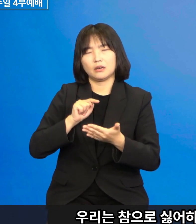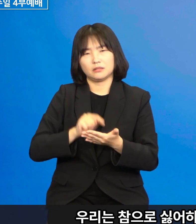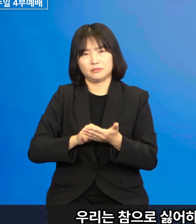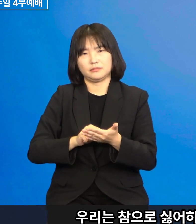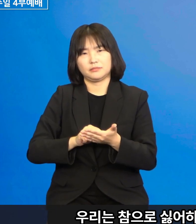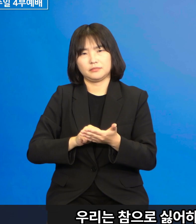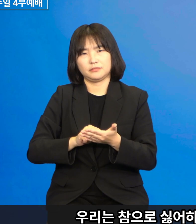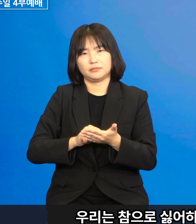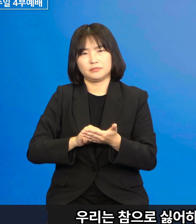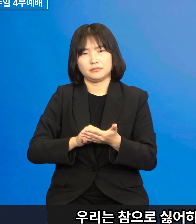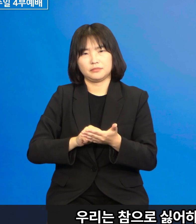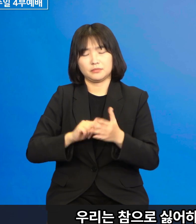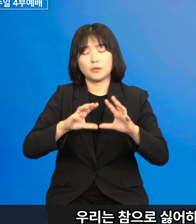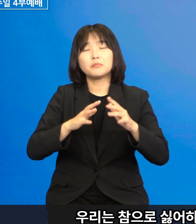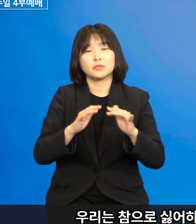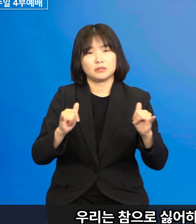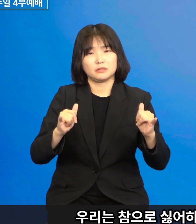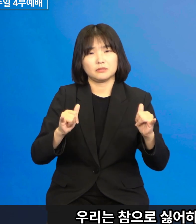백성입니다.